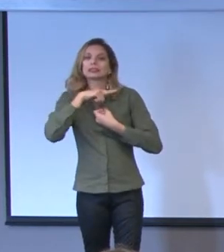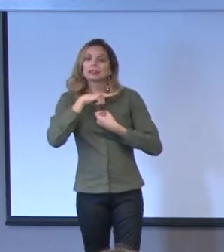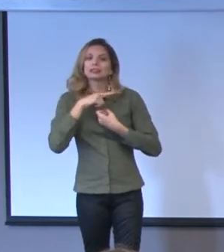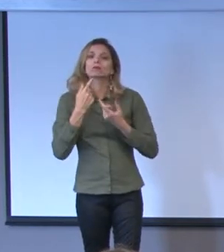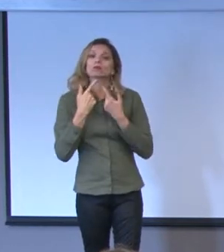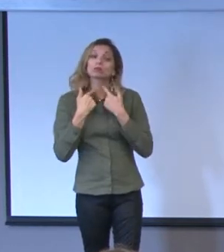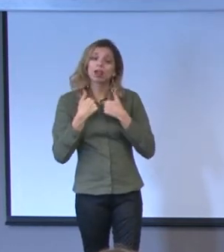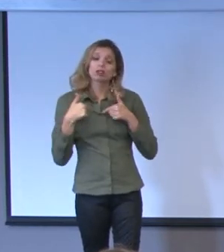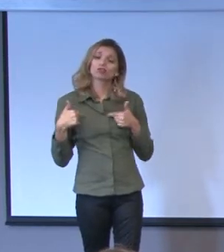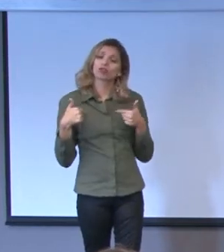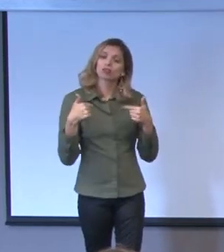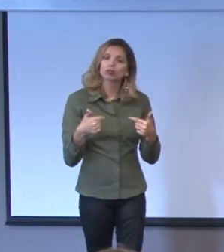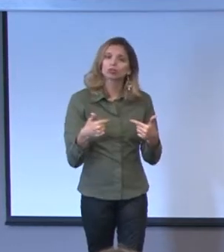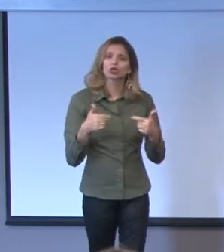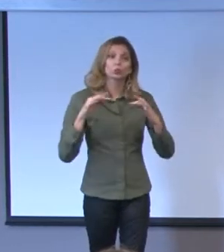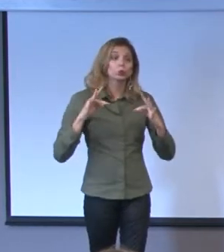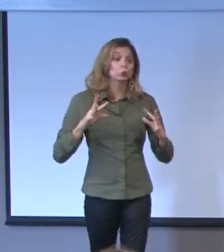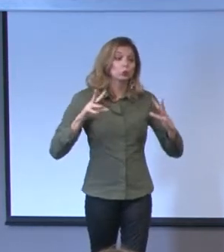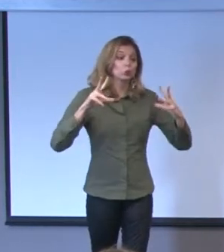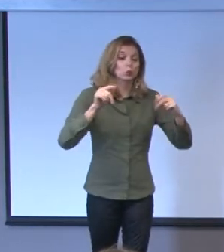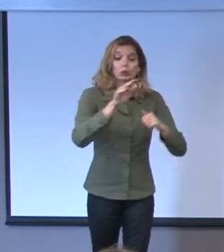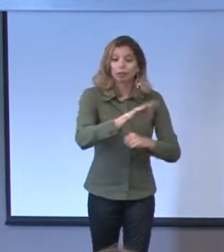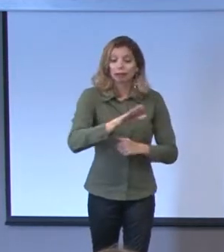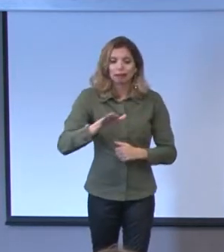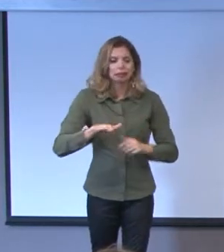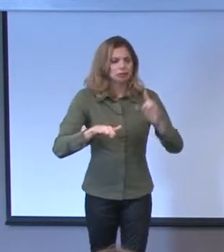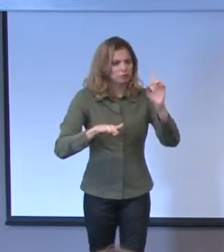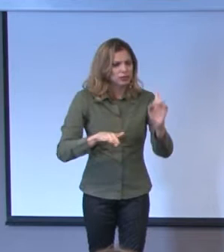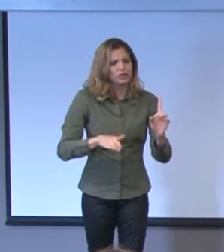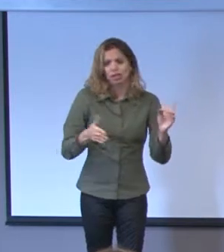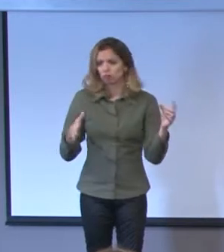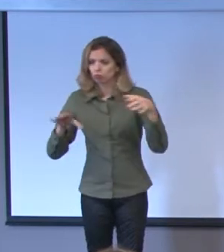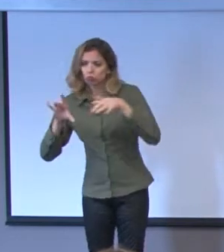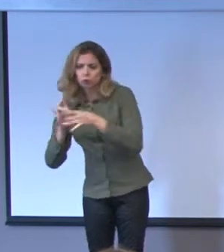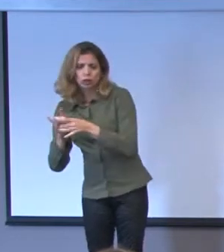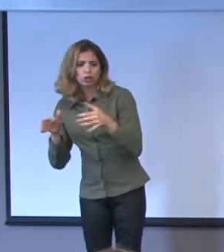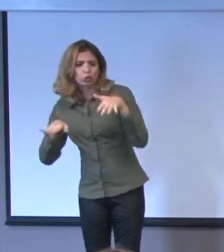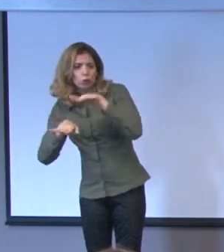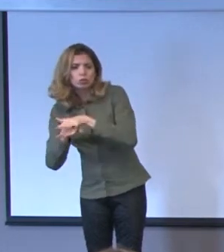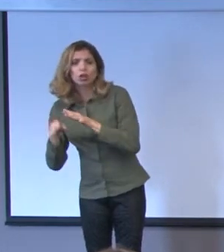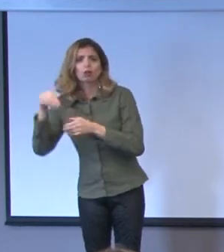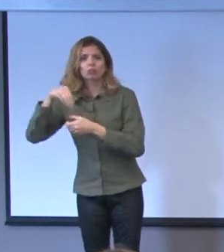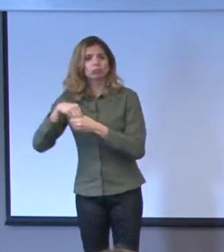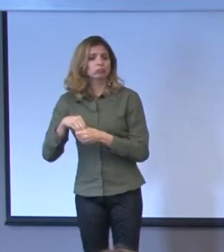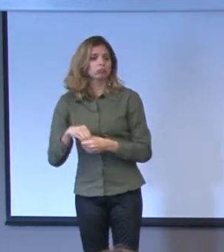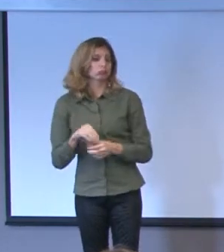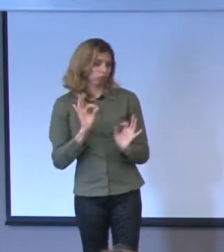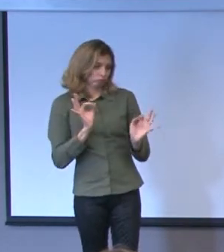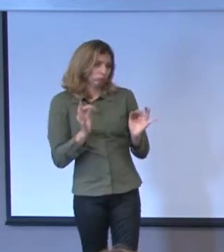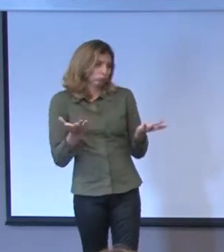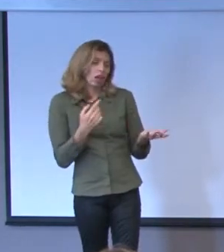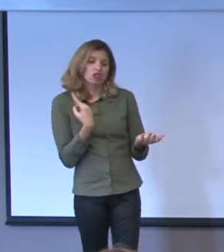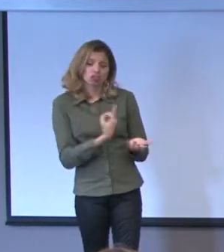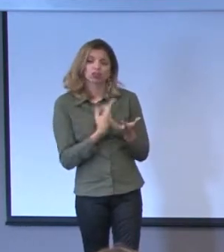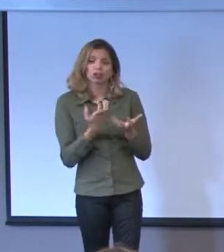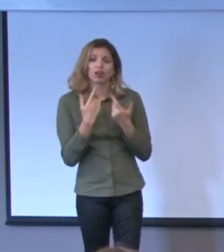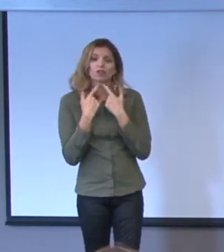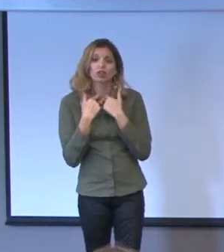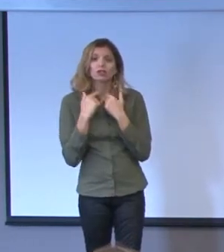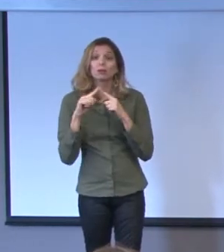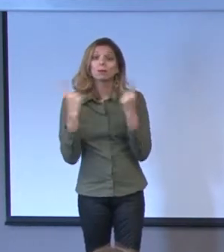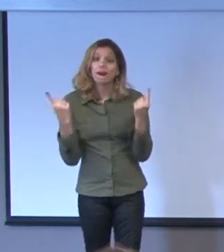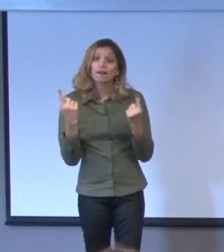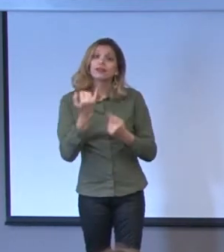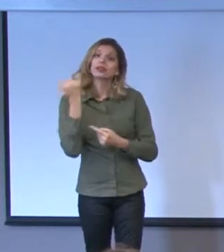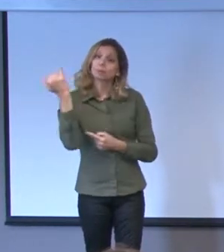de fazer com que toda criança com deficiência esteja em escolas regulares, porque para a gente isso é indiscutível, né? Mas vale muito a